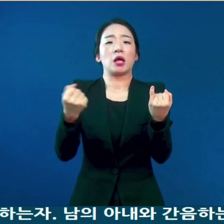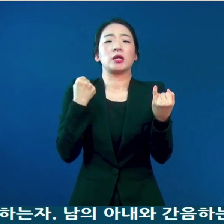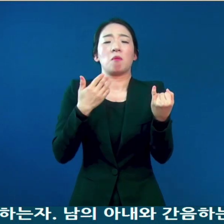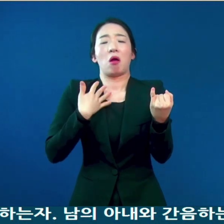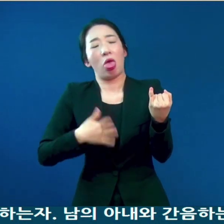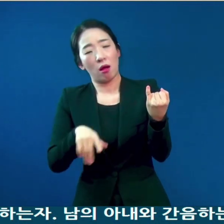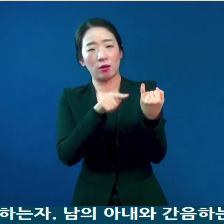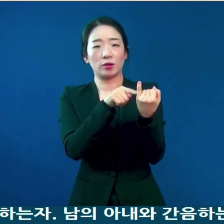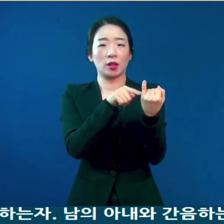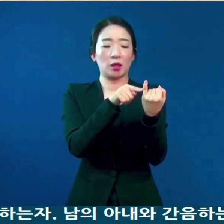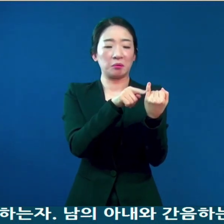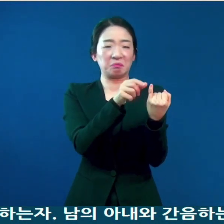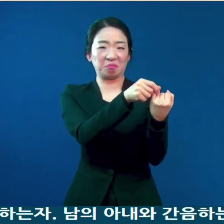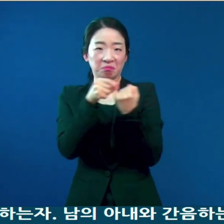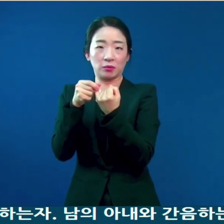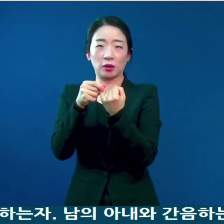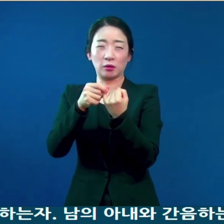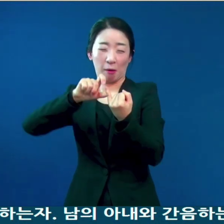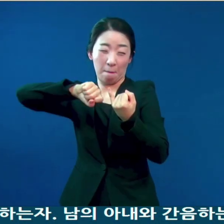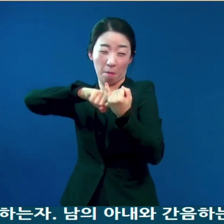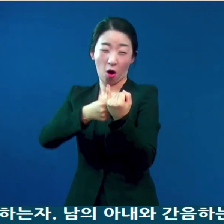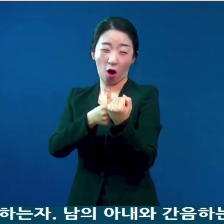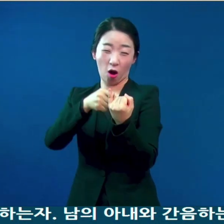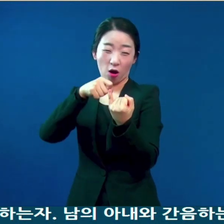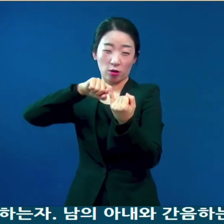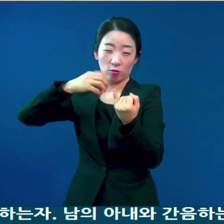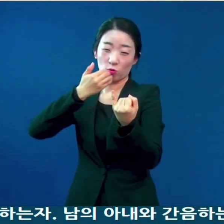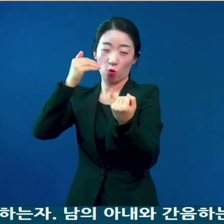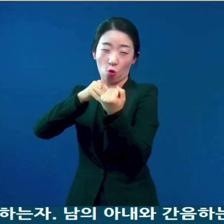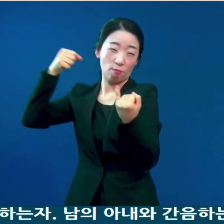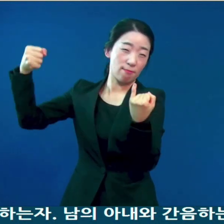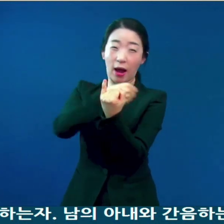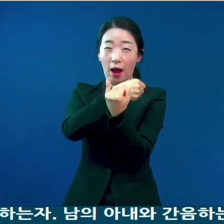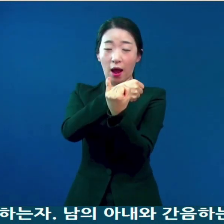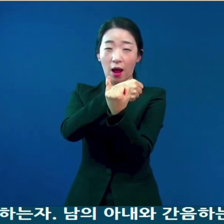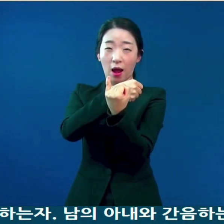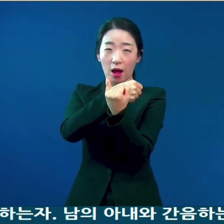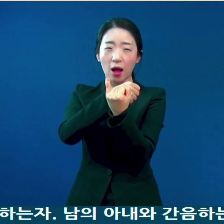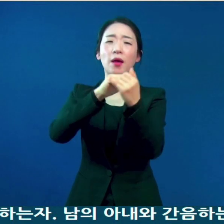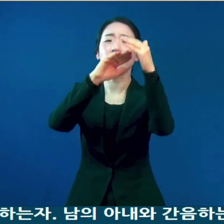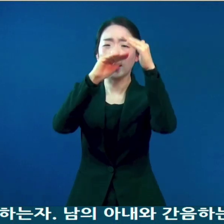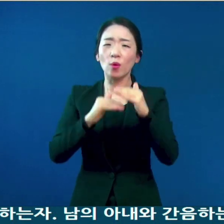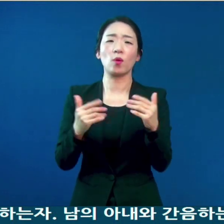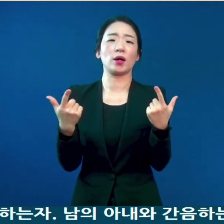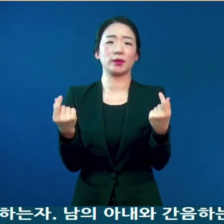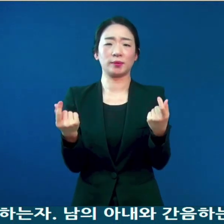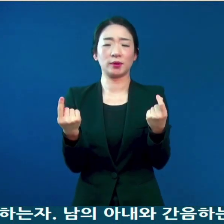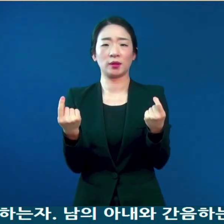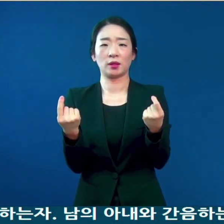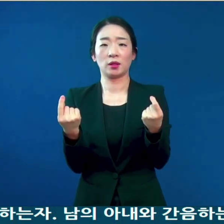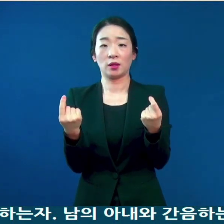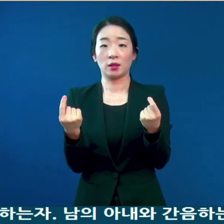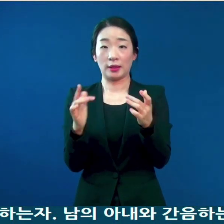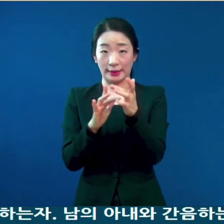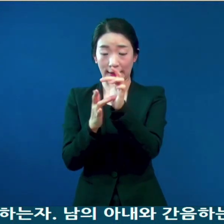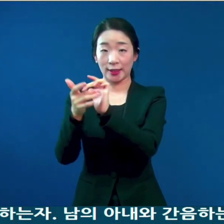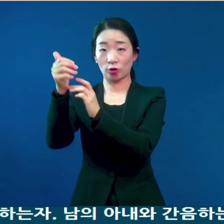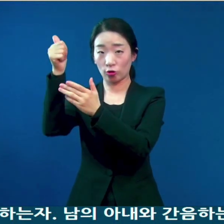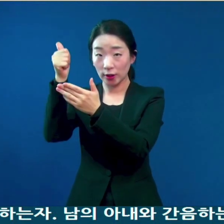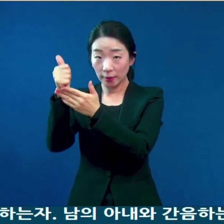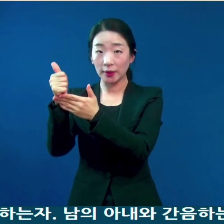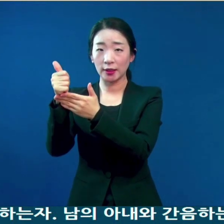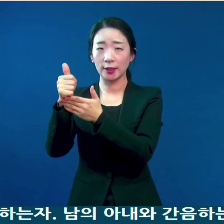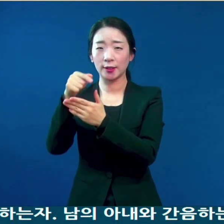데려다가 벌하자는 이야기의 상징적인 모습이라고 볼 수 있습니다. 예수님이